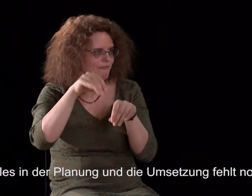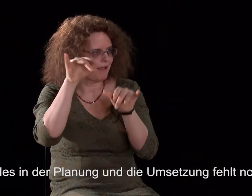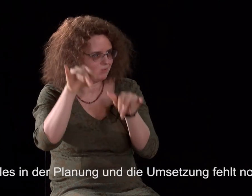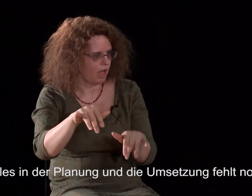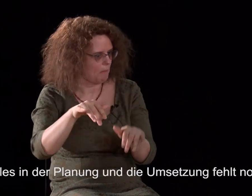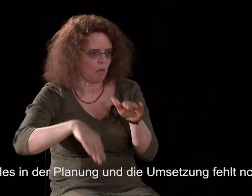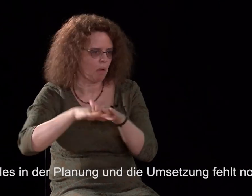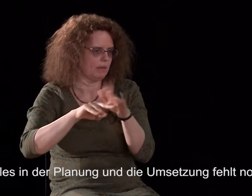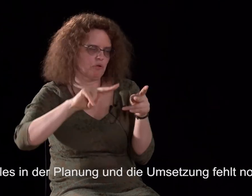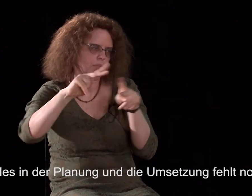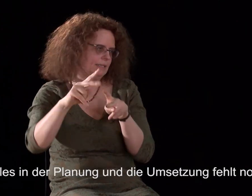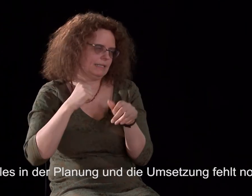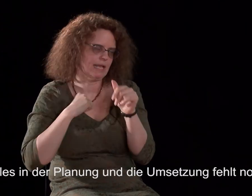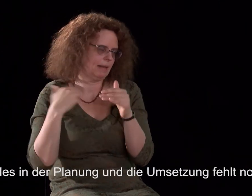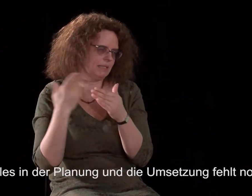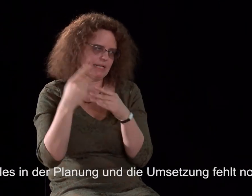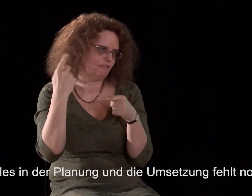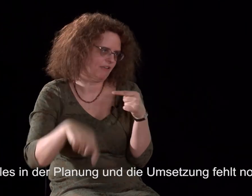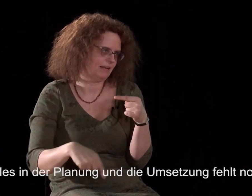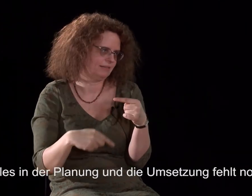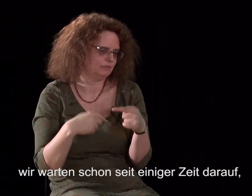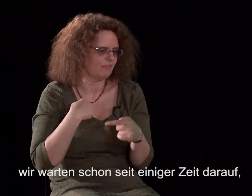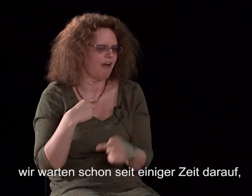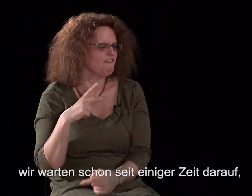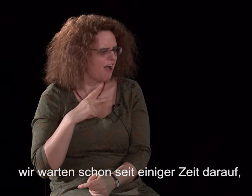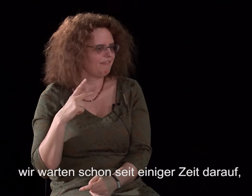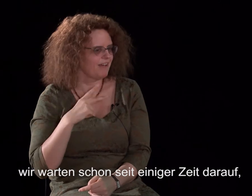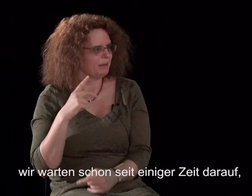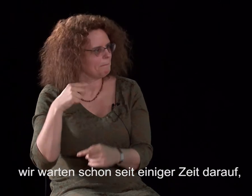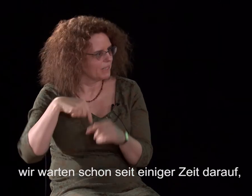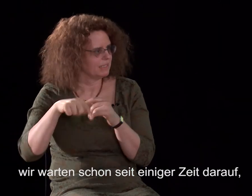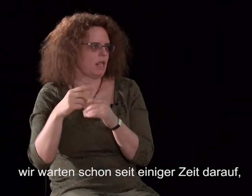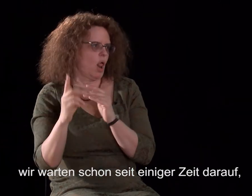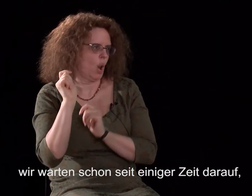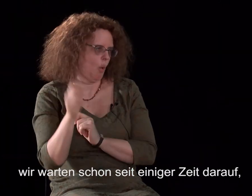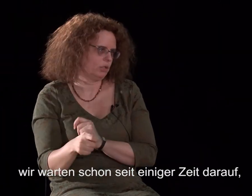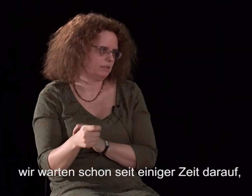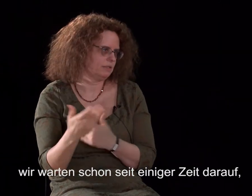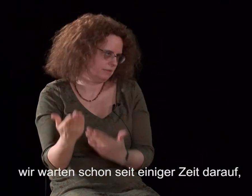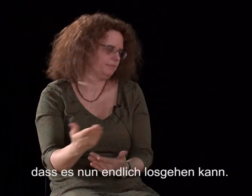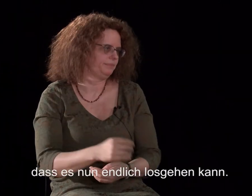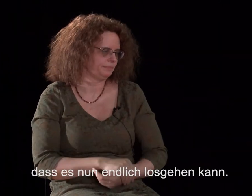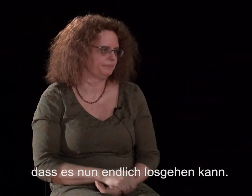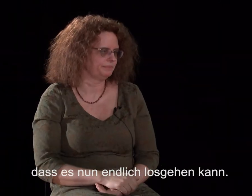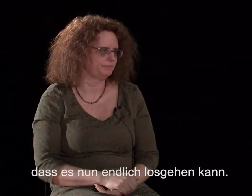Planung und die Umsetzung fehlt noch. Wir warten schon seit einiger Zeit darauf, dass es nun endlich losgehen kann.